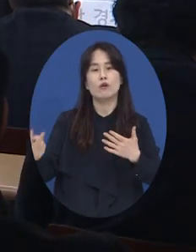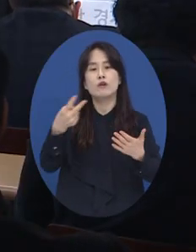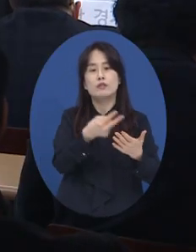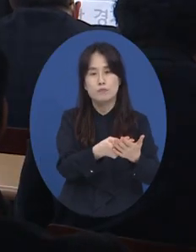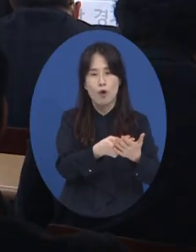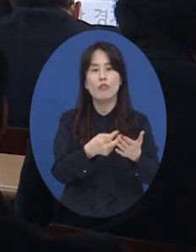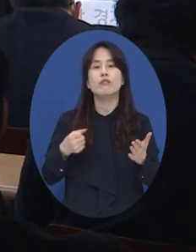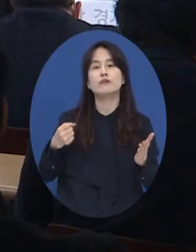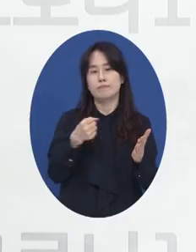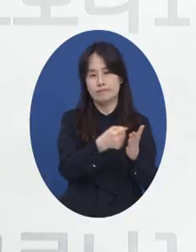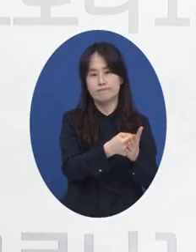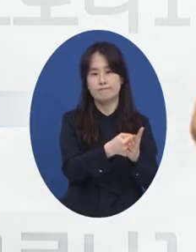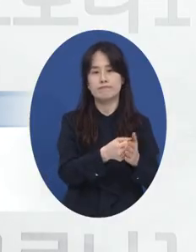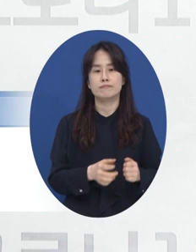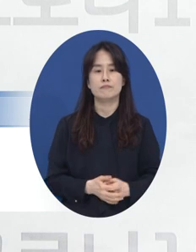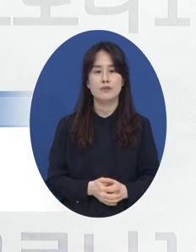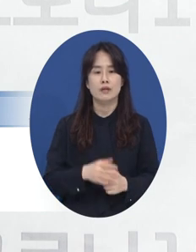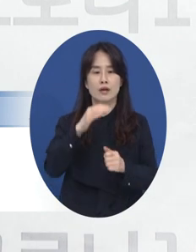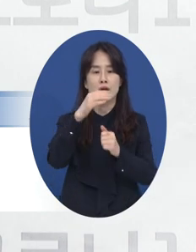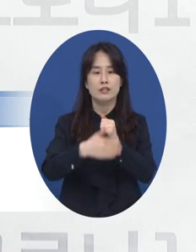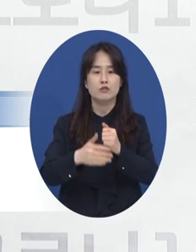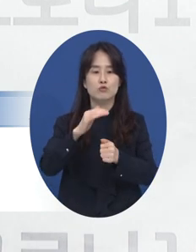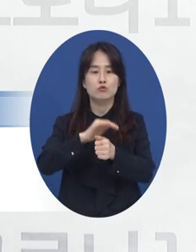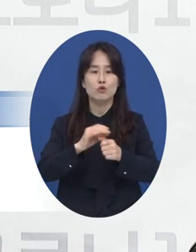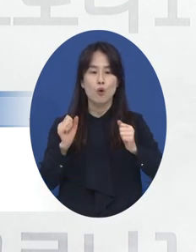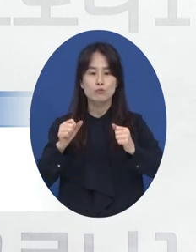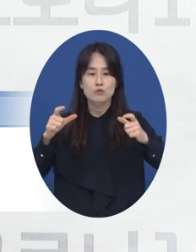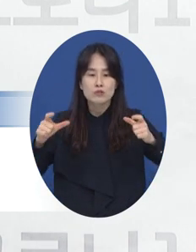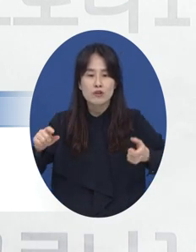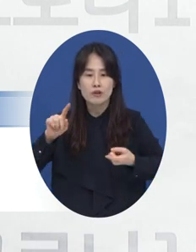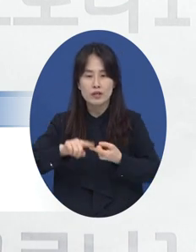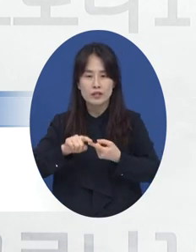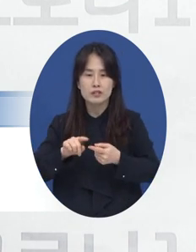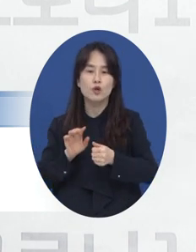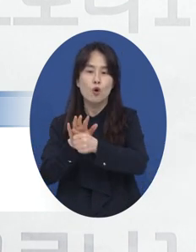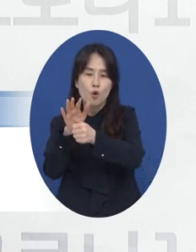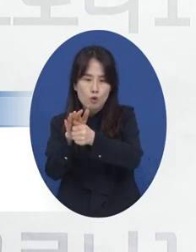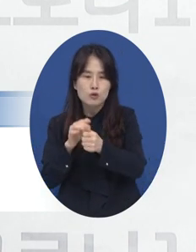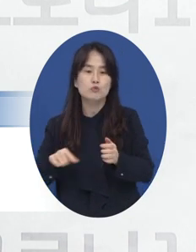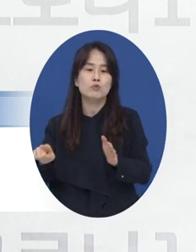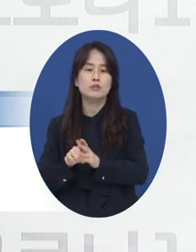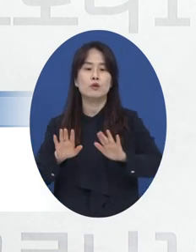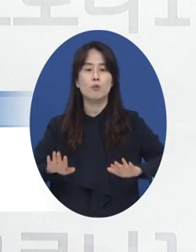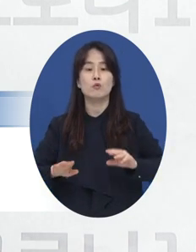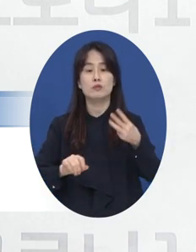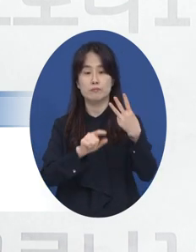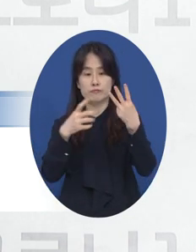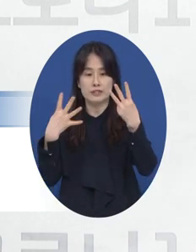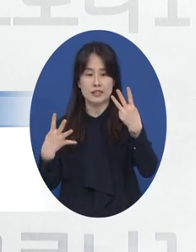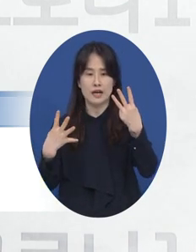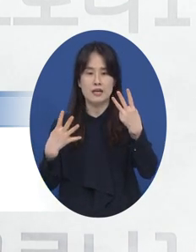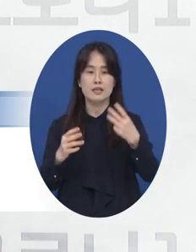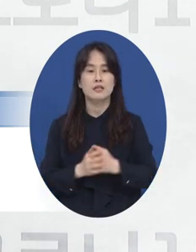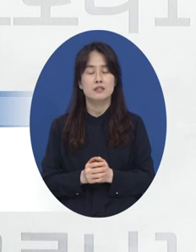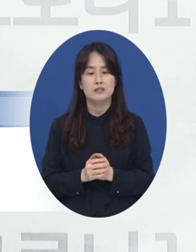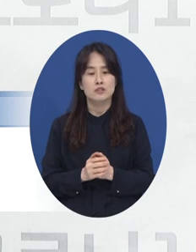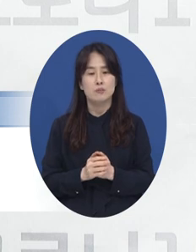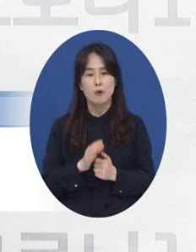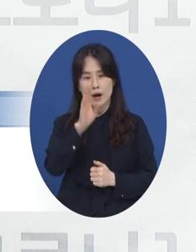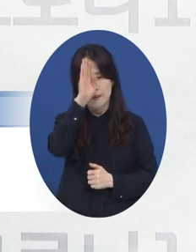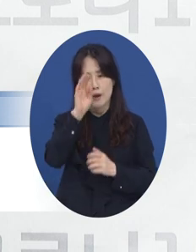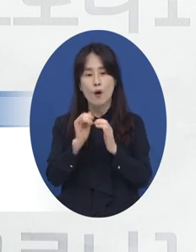조치했습니다 대구 경북지역에 대한 국가적 대 외 협 짝이 오는 오늘 이 사건 의 삶 사이의